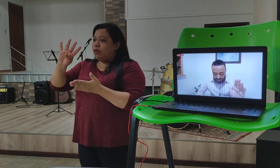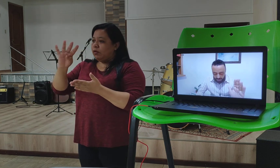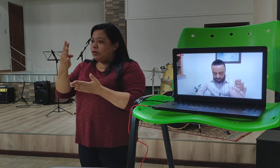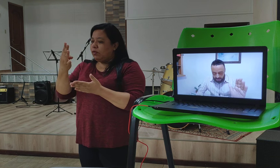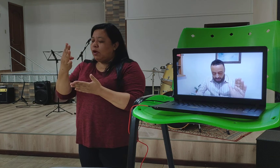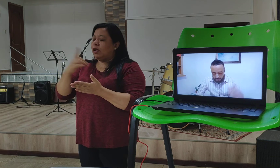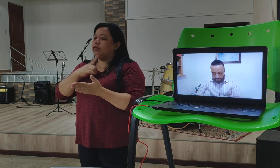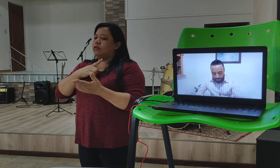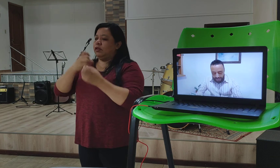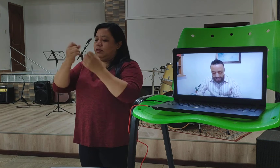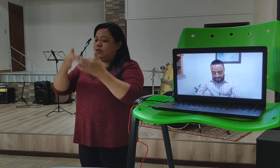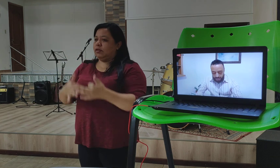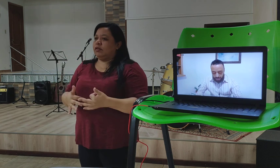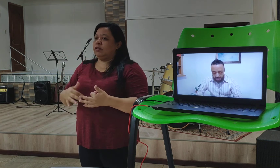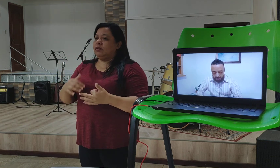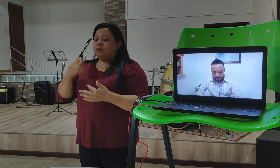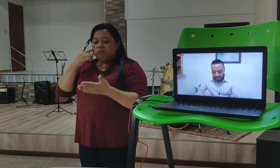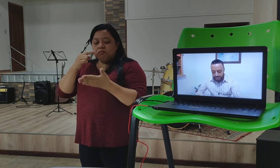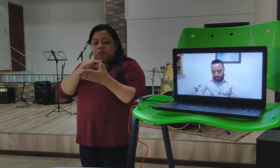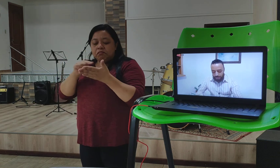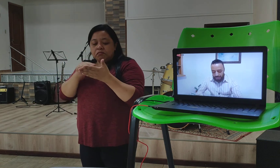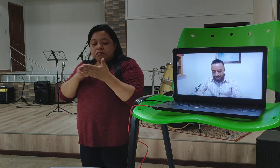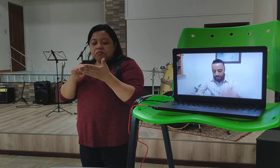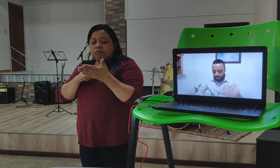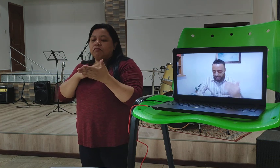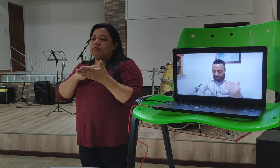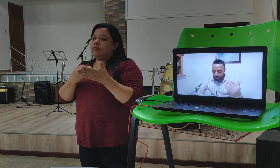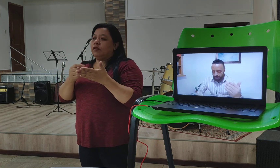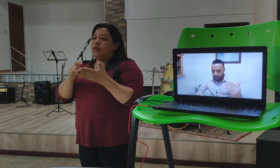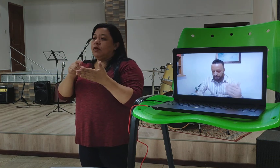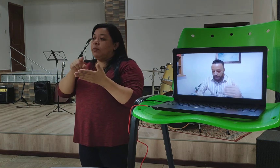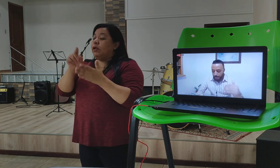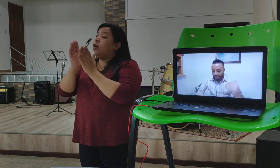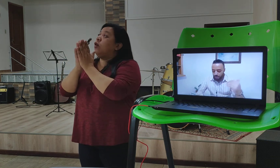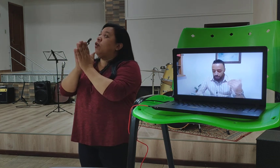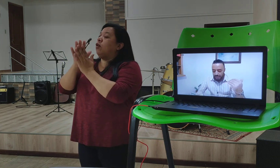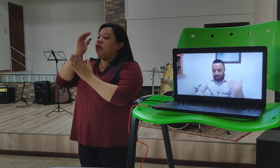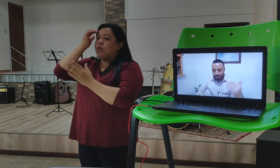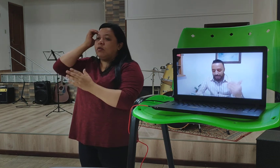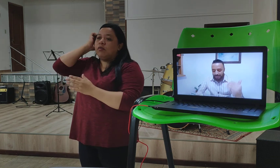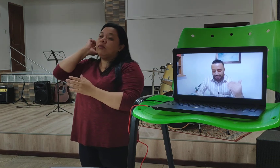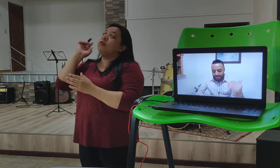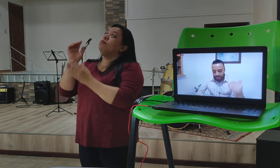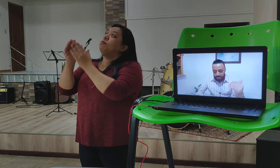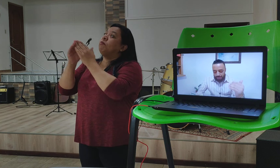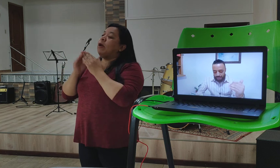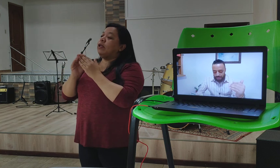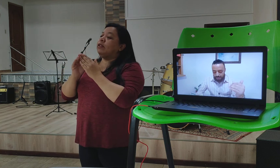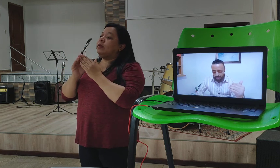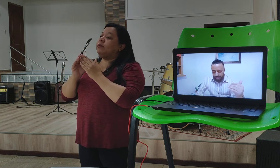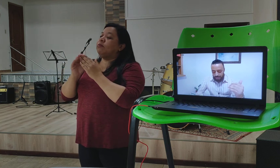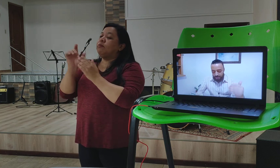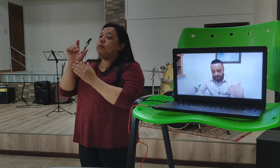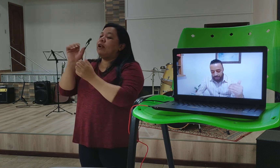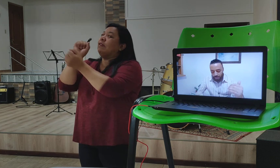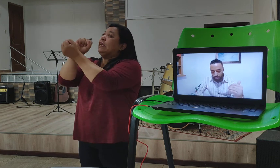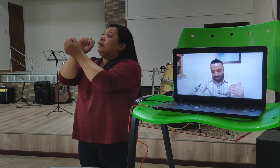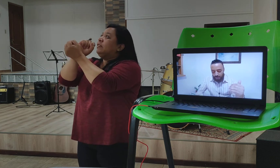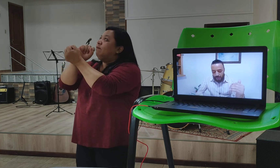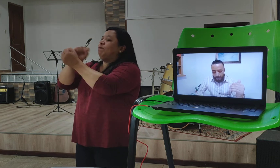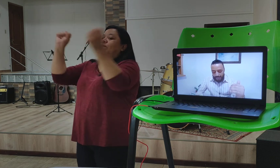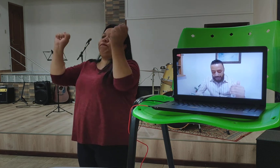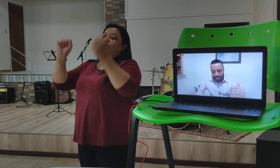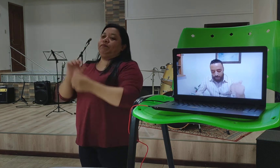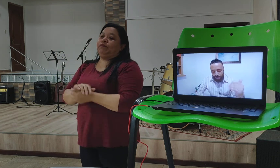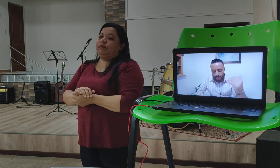algumas expressões que merecem a nossa atenção a respeito dessa oração de Davi, pedindo libertação da parte de Deus. Ele diz no versículo